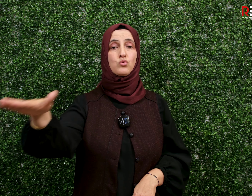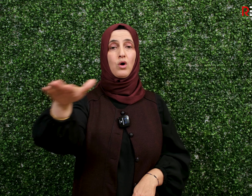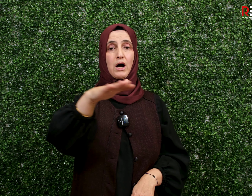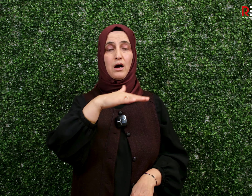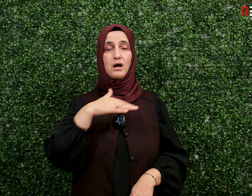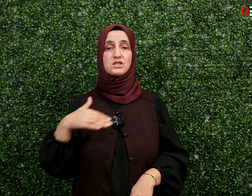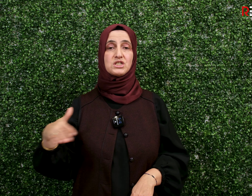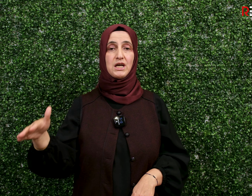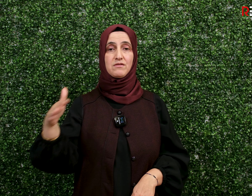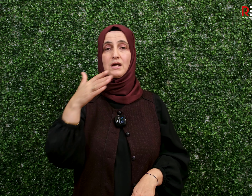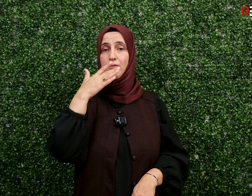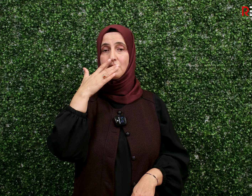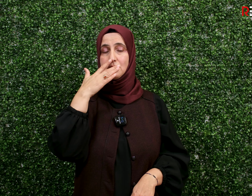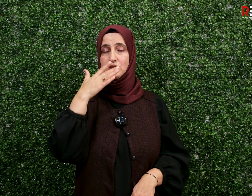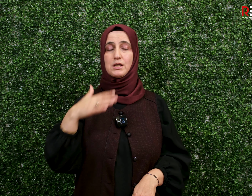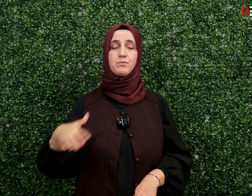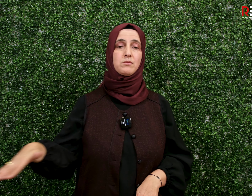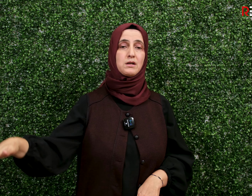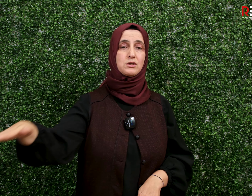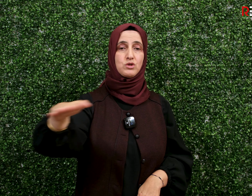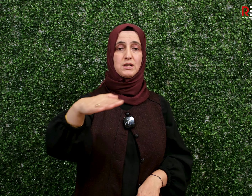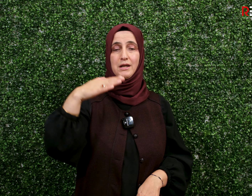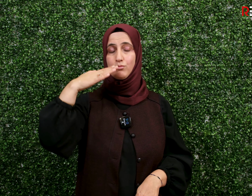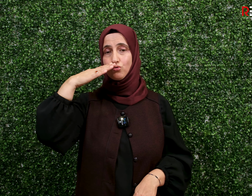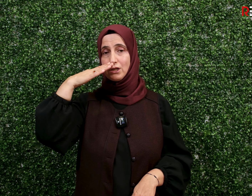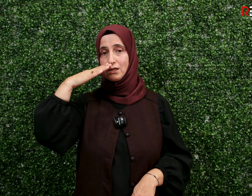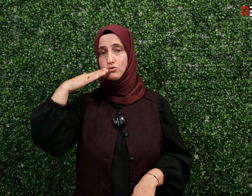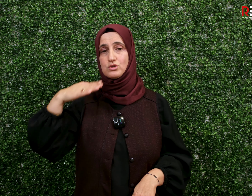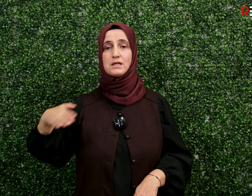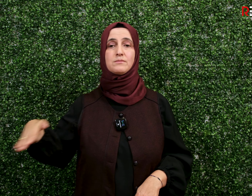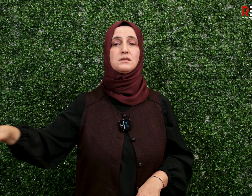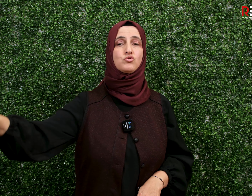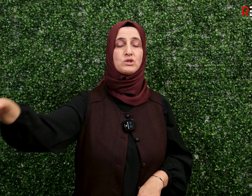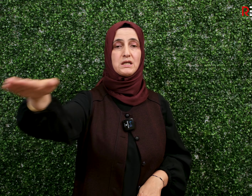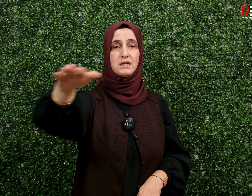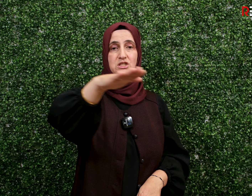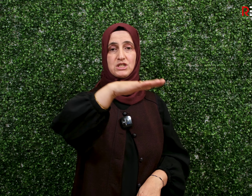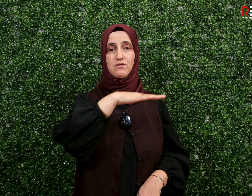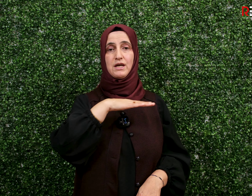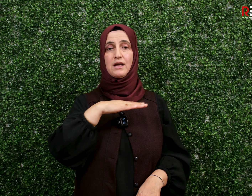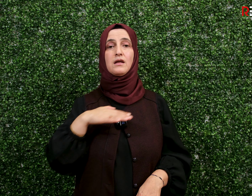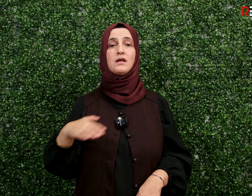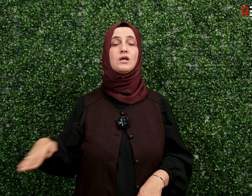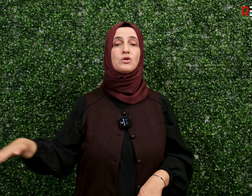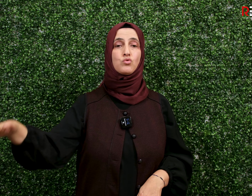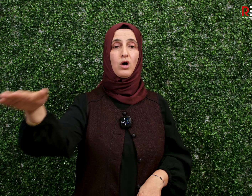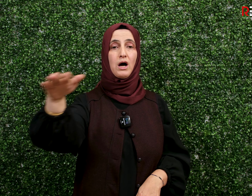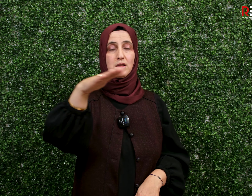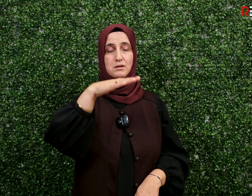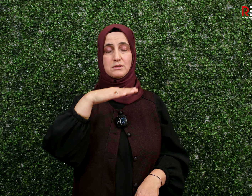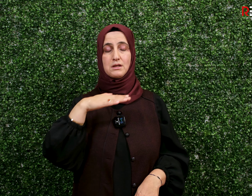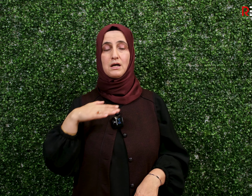Doğa, çevre. Bazen işaret parmağıyla da şu şekilde. Yani burundan alıyoruz elimizi. şekilde çevre. Doğa anlamında da